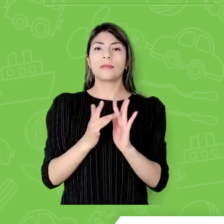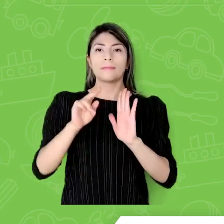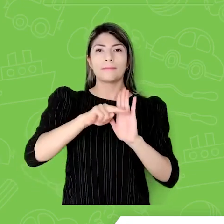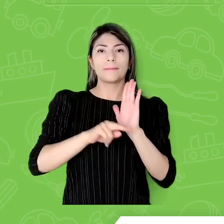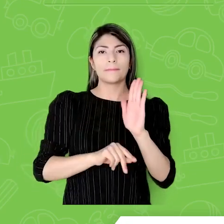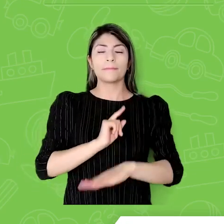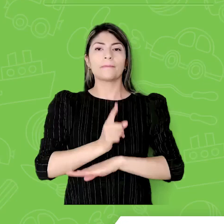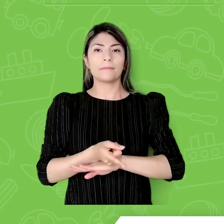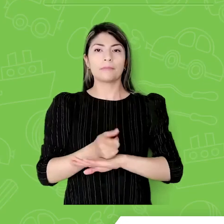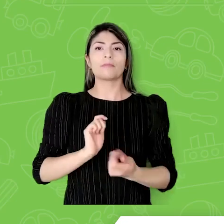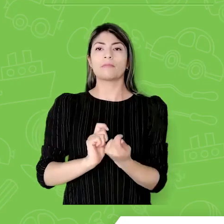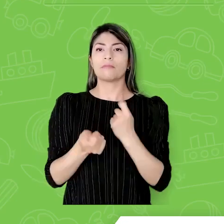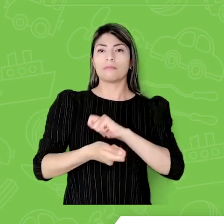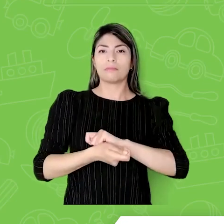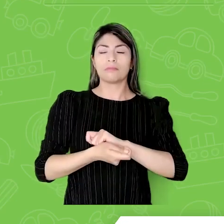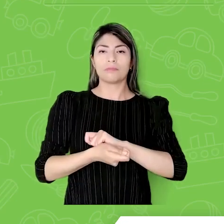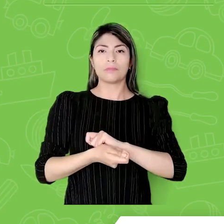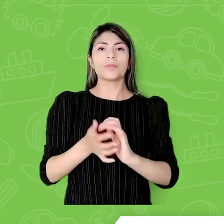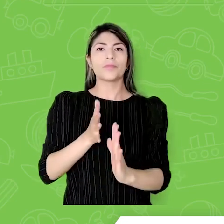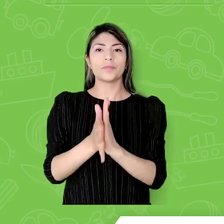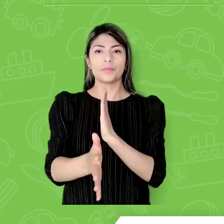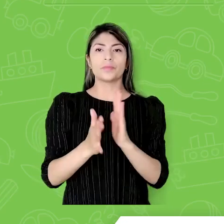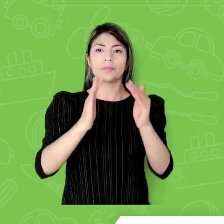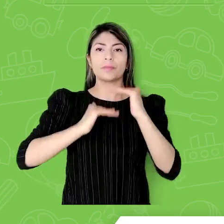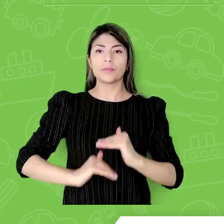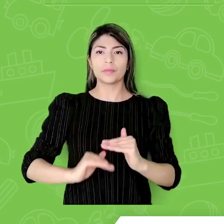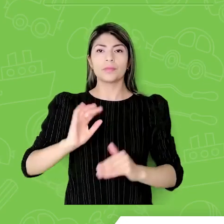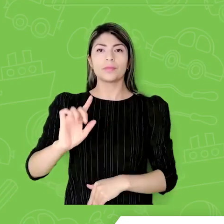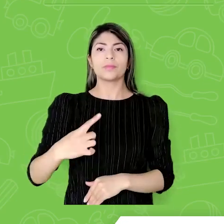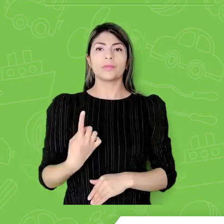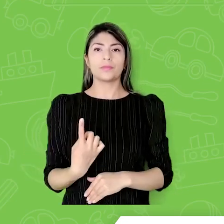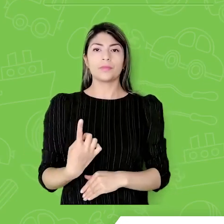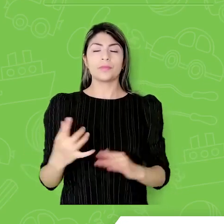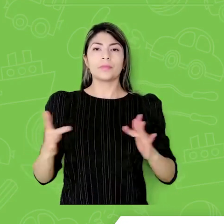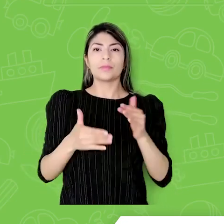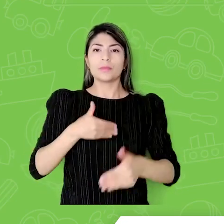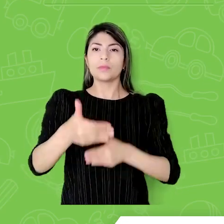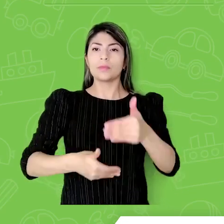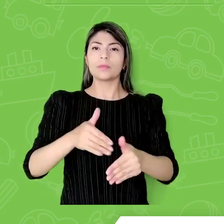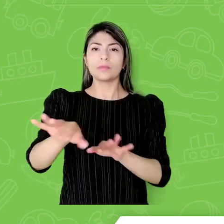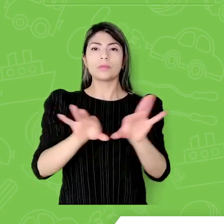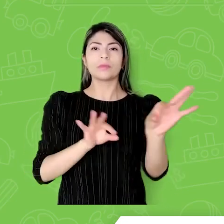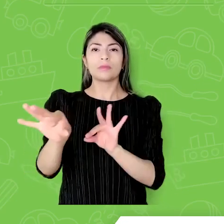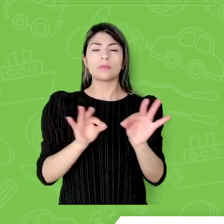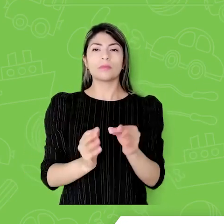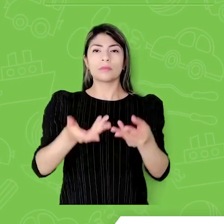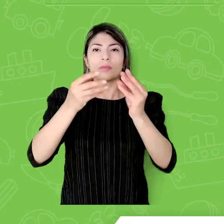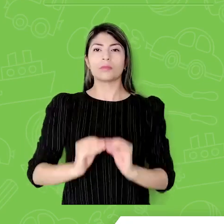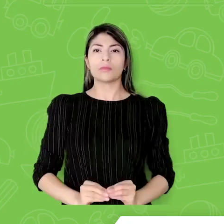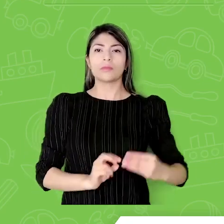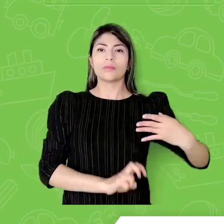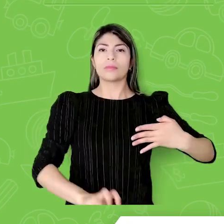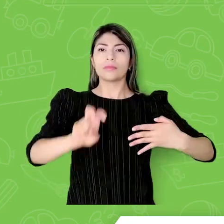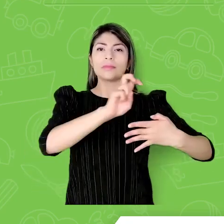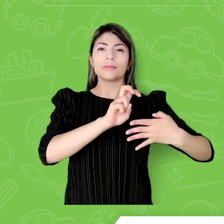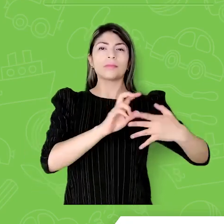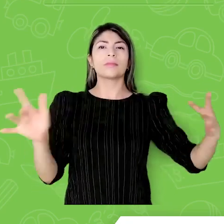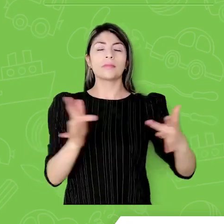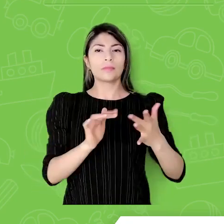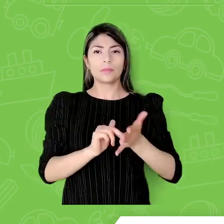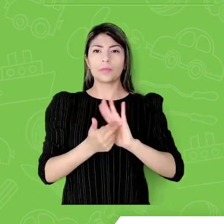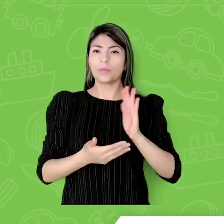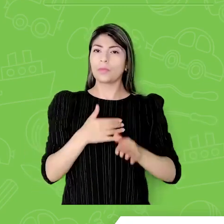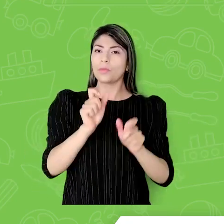las normas que los modifiquen o sustituyan. Parágrafo 1. En el proceso de selección en la modalidad de ascenso,